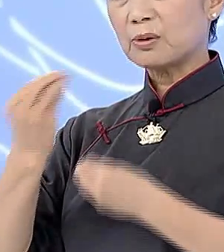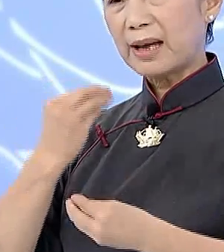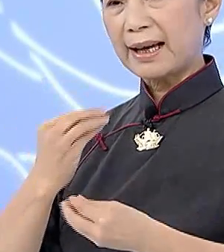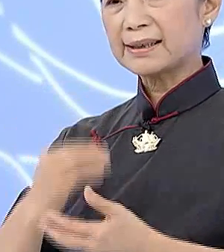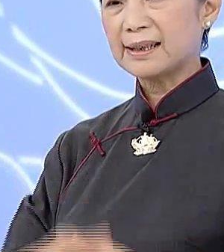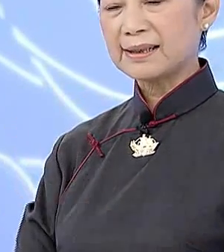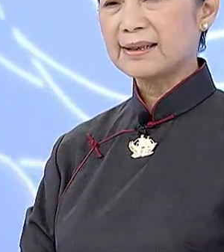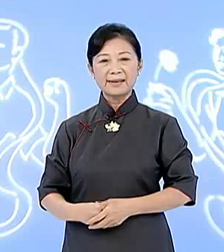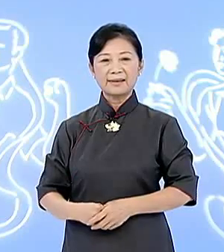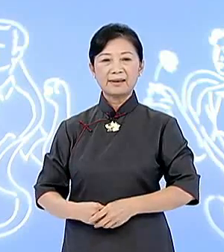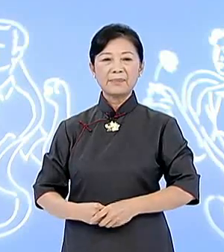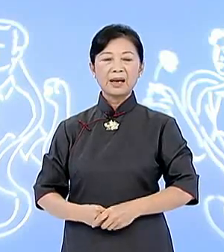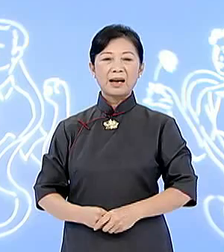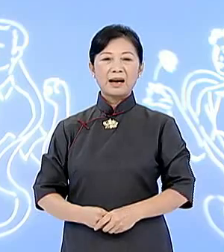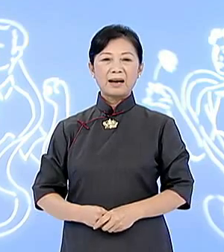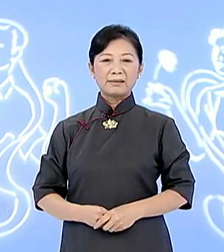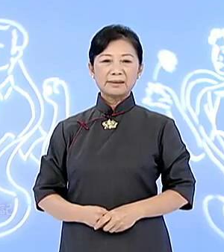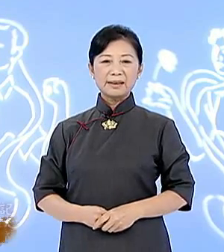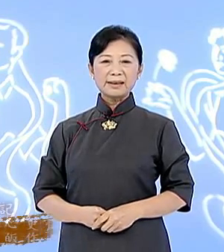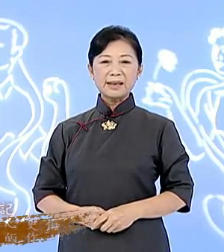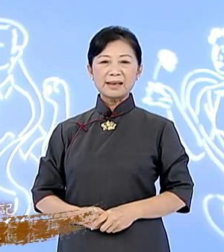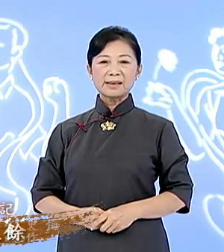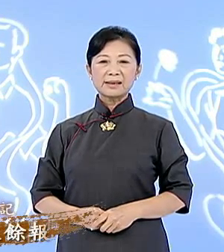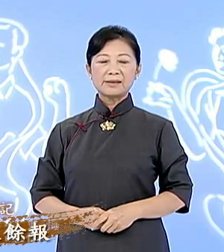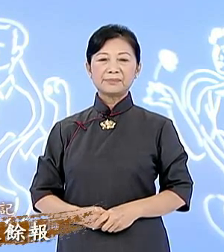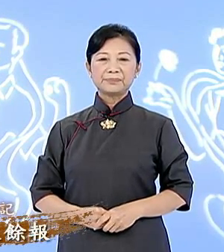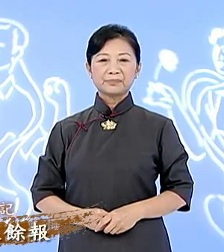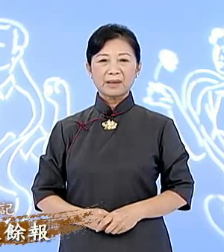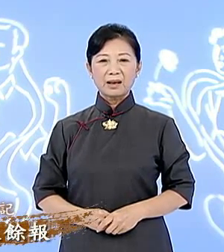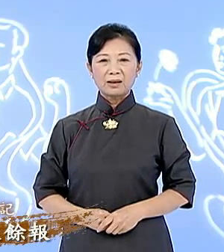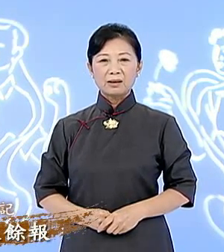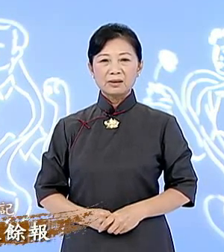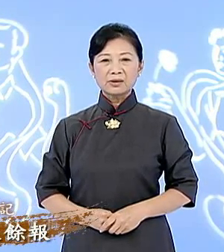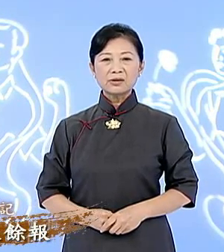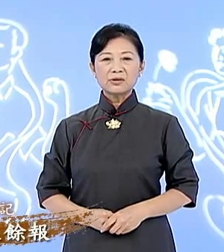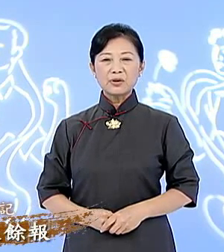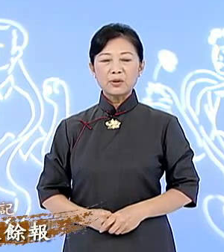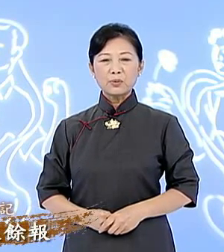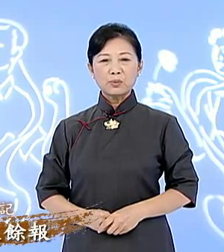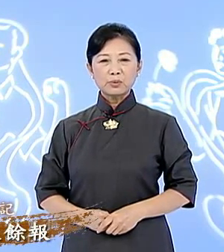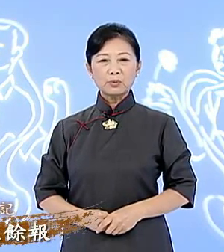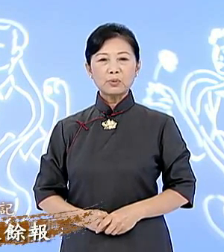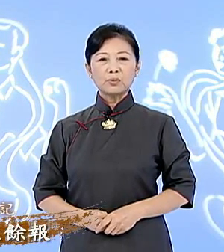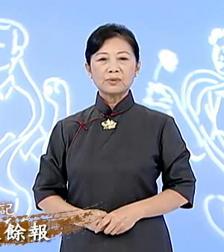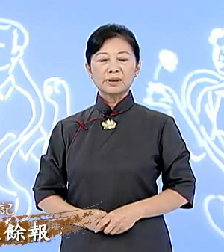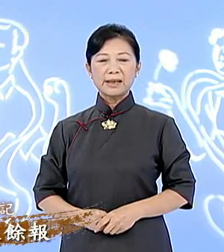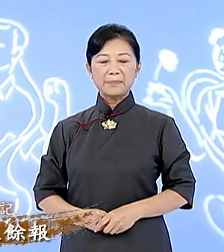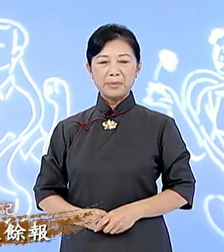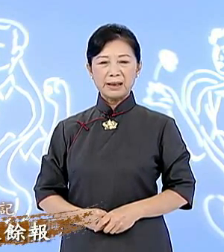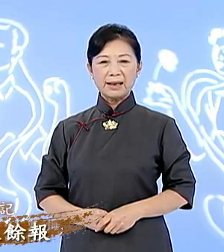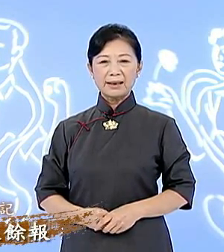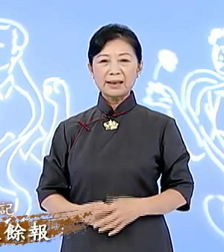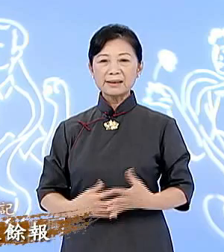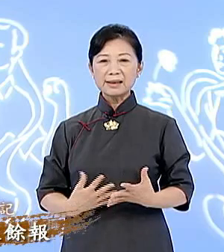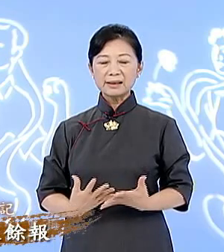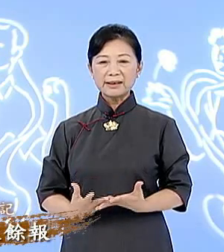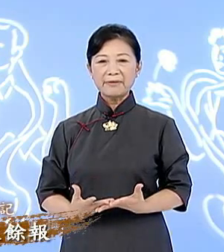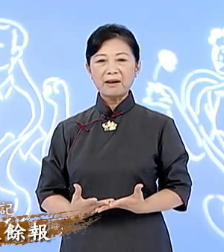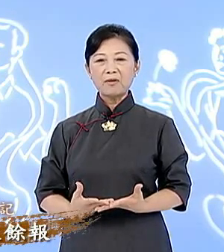来呈现啊。好，接下来是嗜欲无度成糜烂。那在这个地方，我